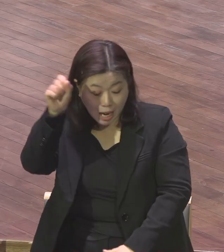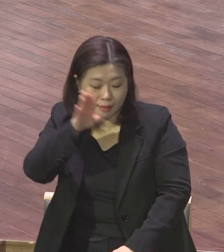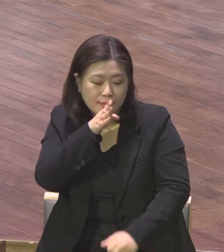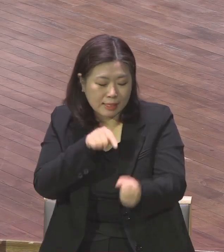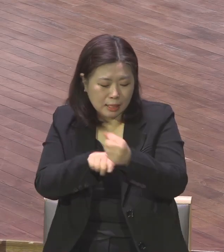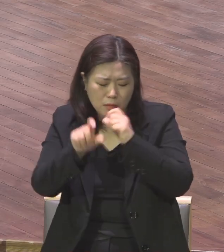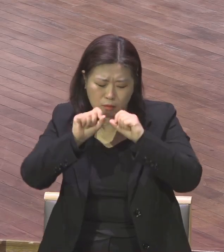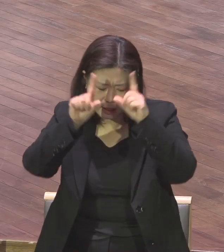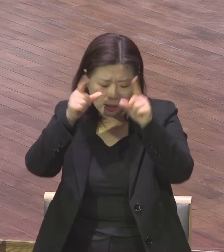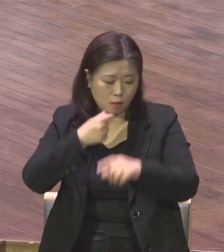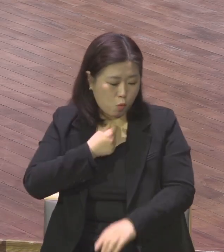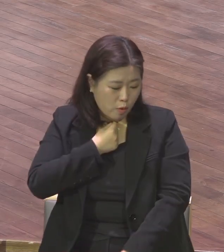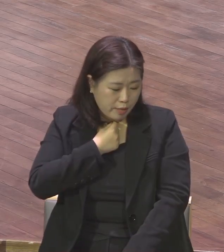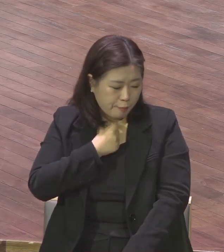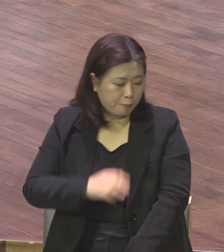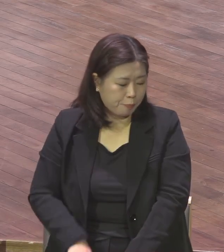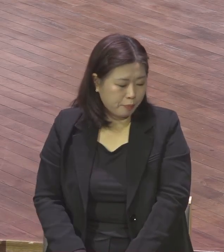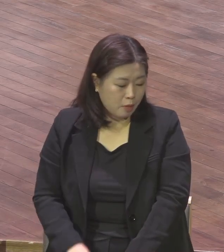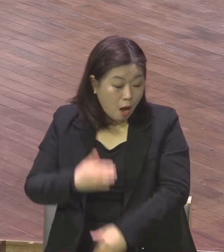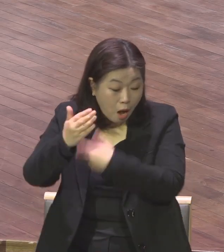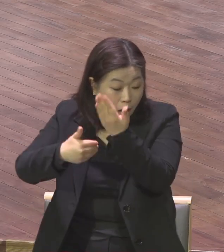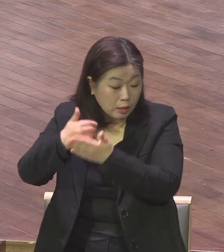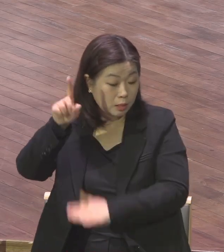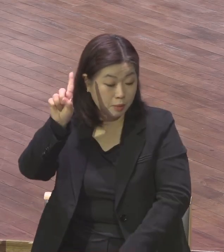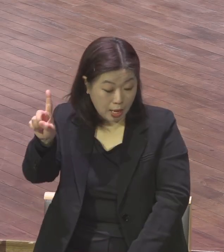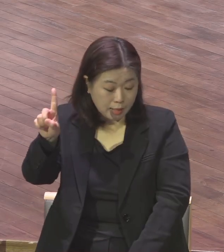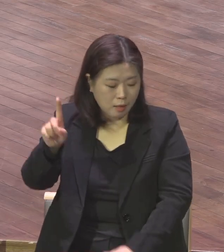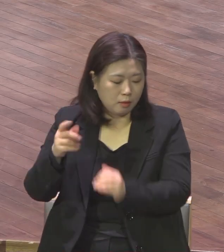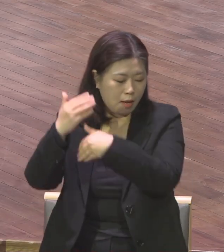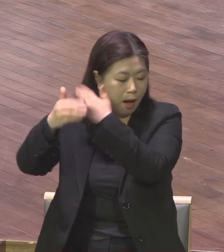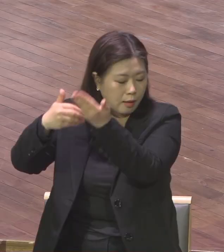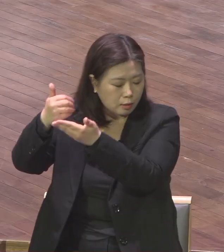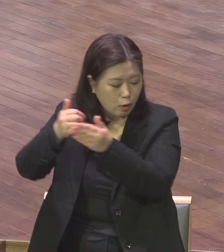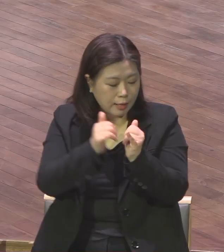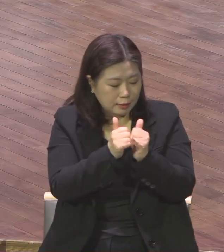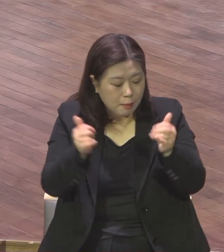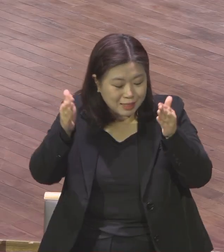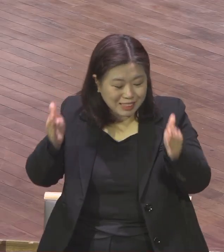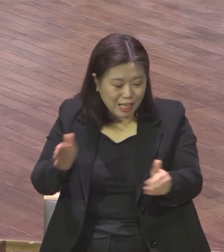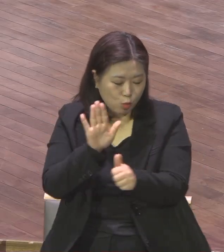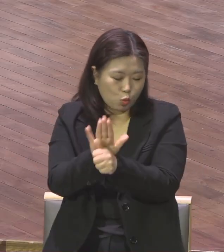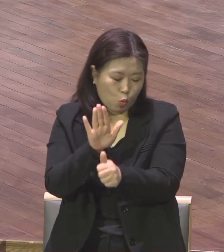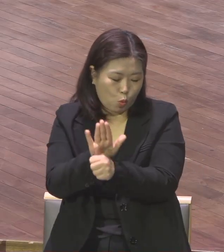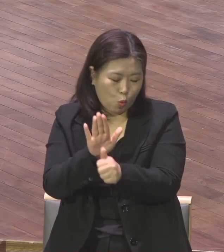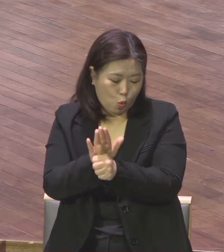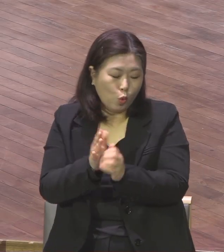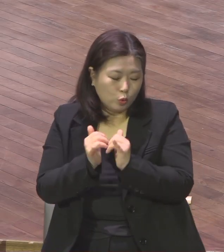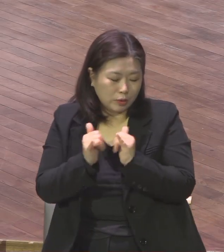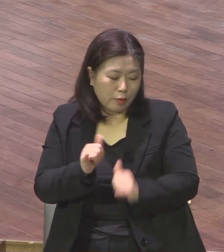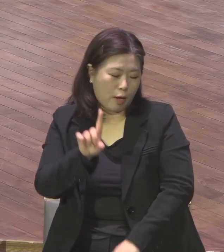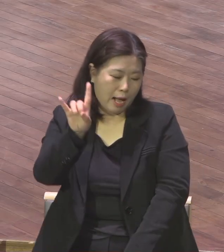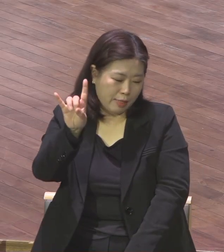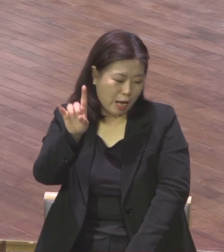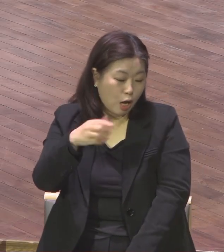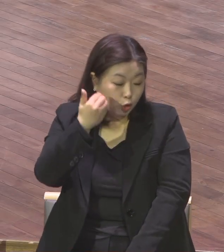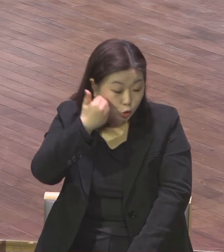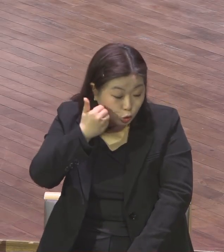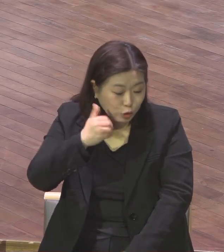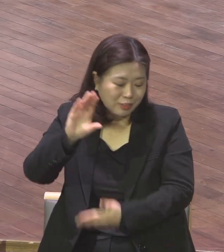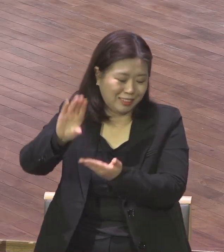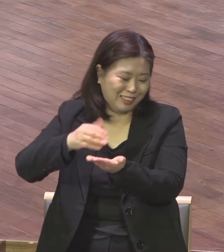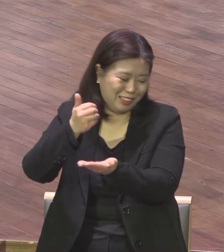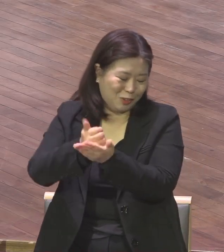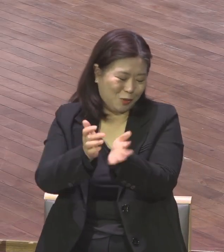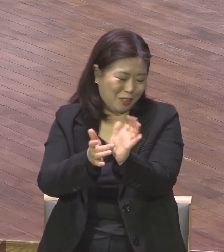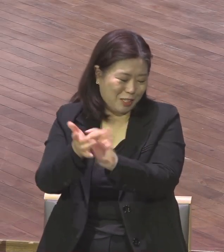진리를 아는 데 이르기를 원하시니라. 하나님은 한 분이시요 또 하나님과 사람 사이의 중보자도 한 분이시니